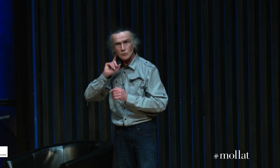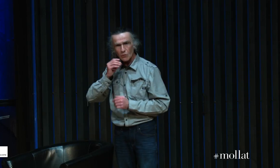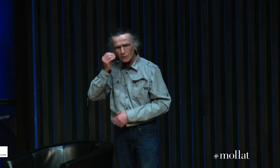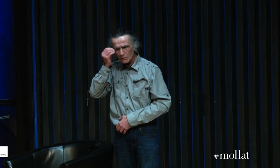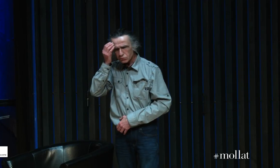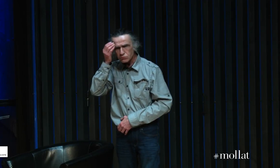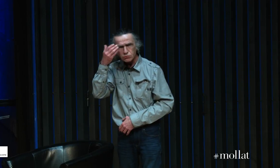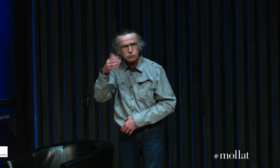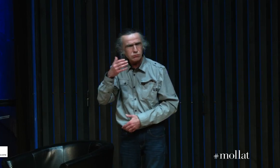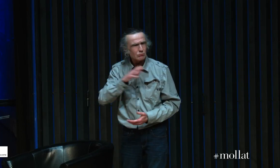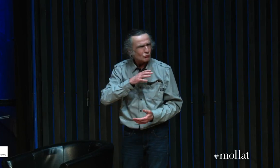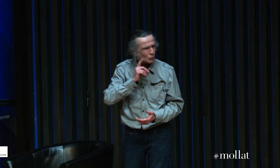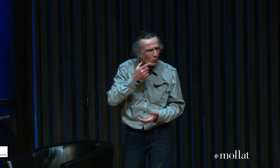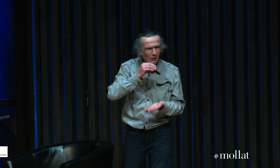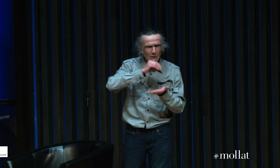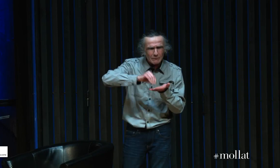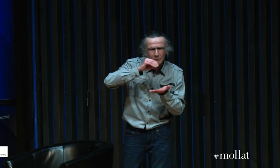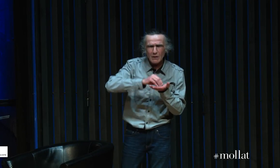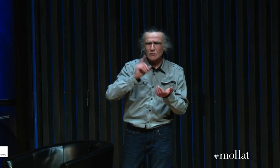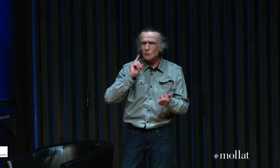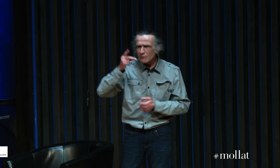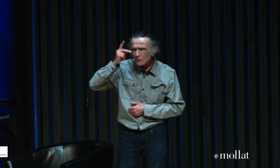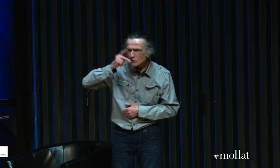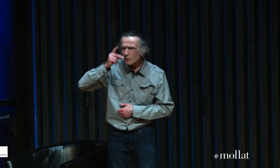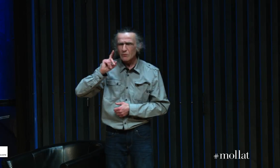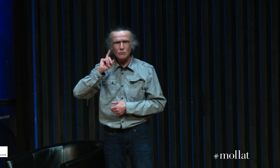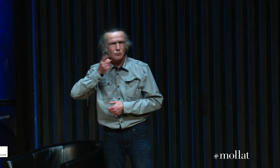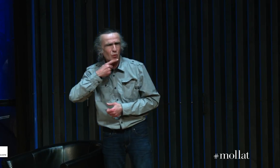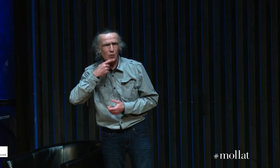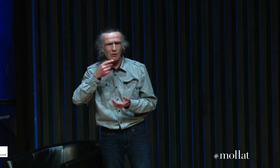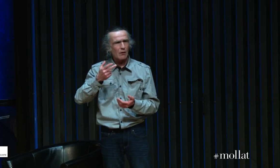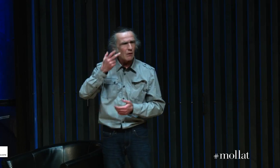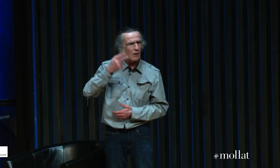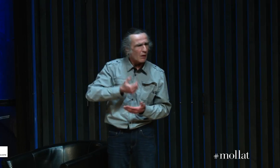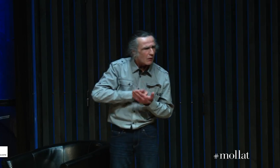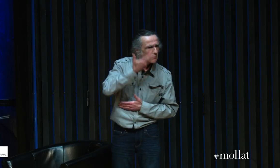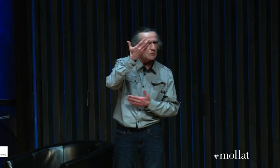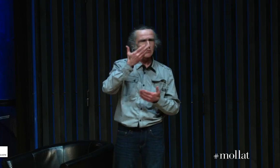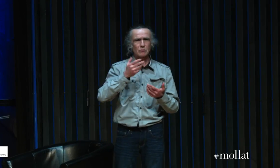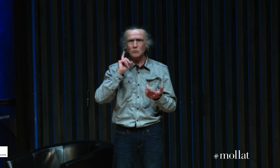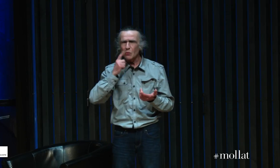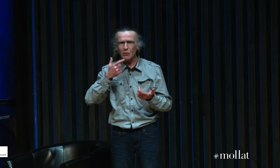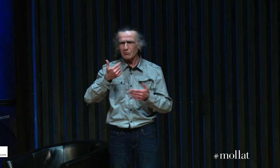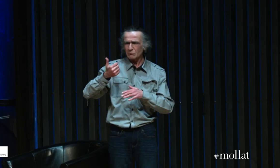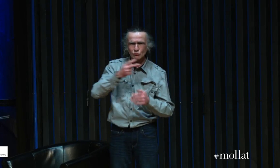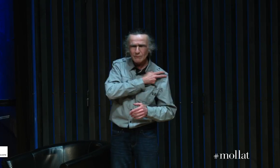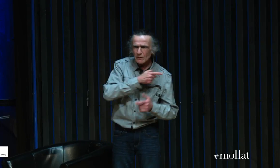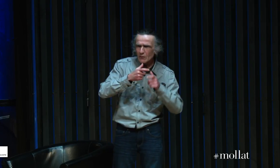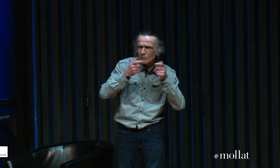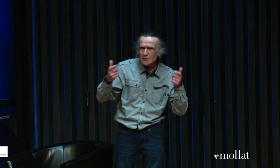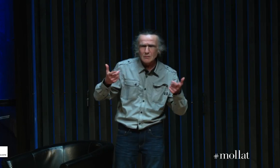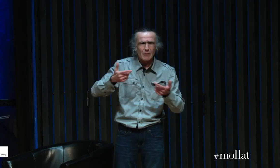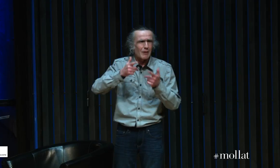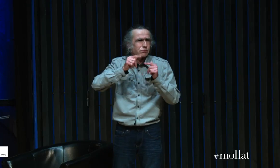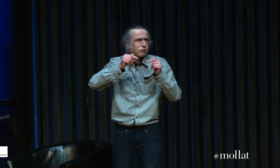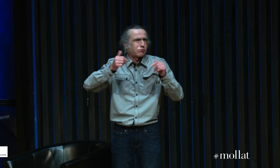de Milan, les sourds étaient intelligents, ils étaient éduqués, instruits. Et donc, ils